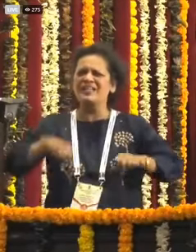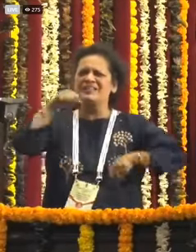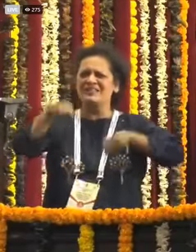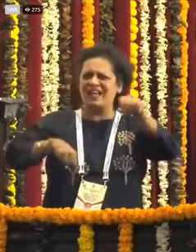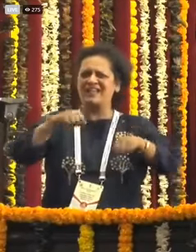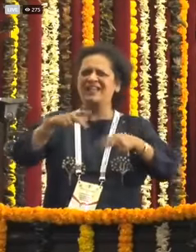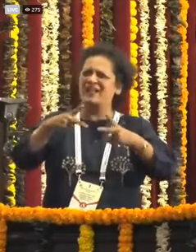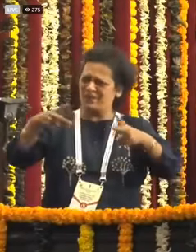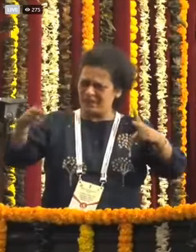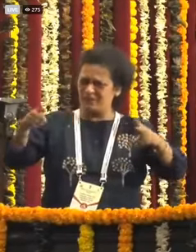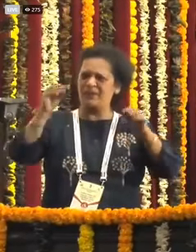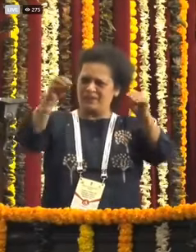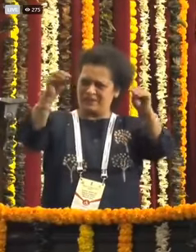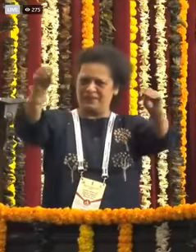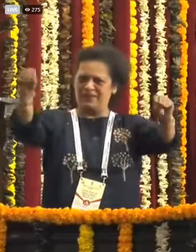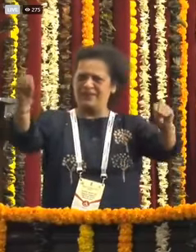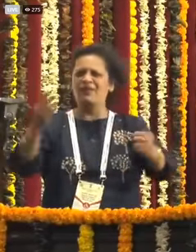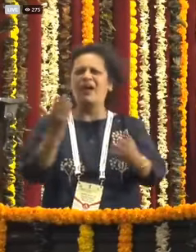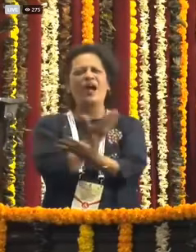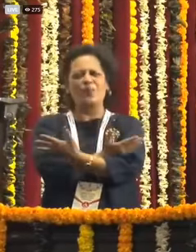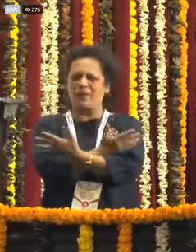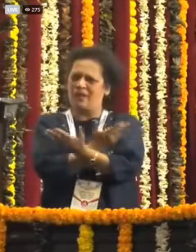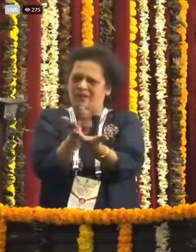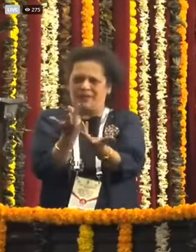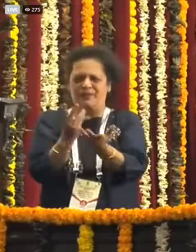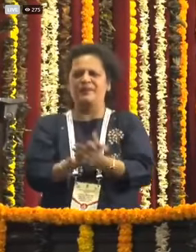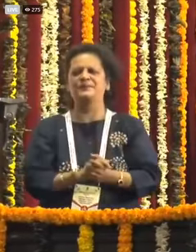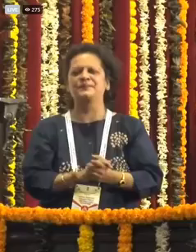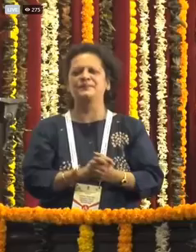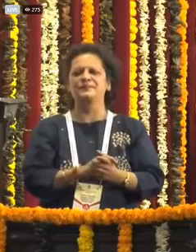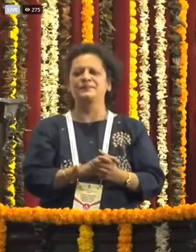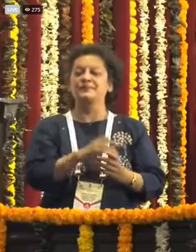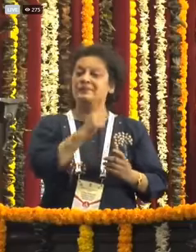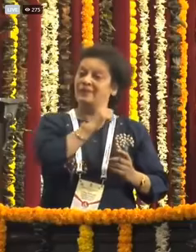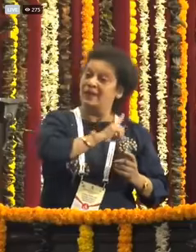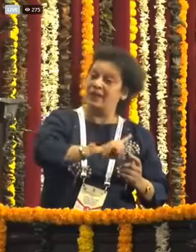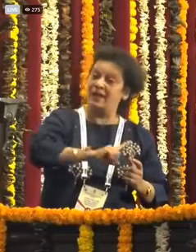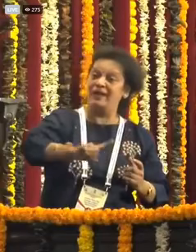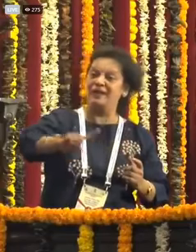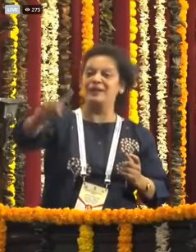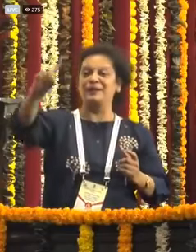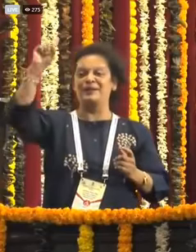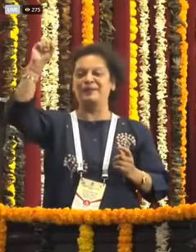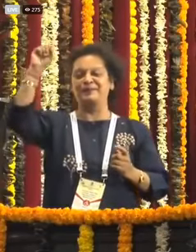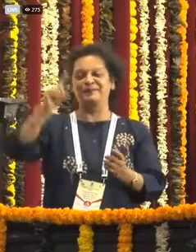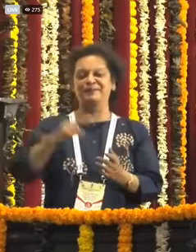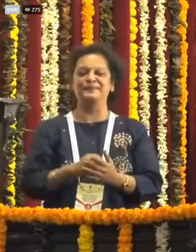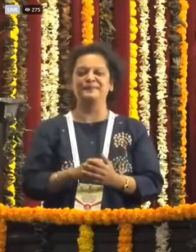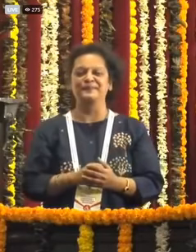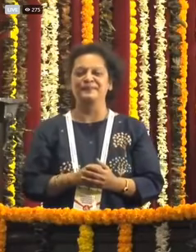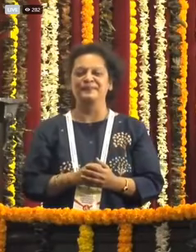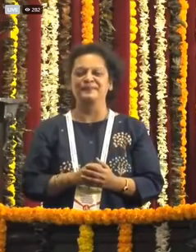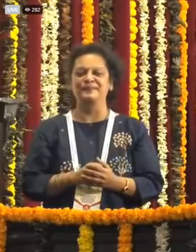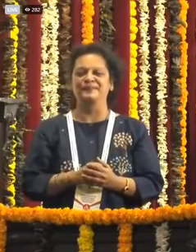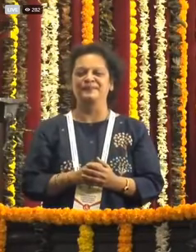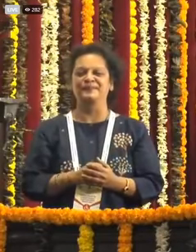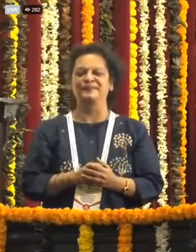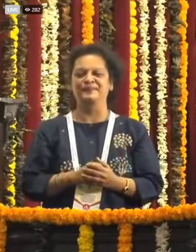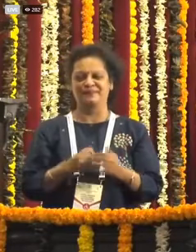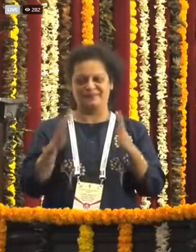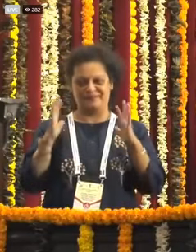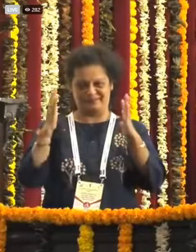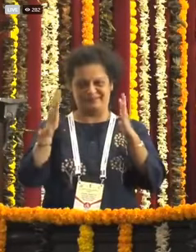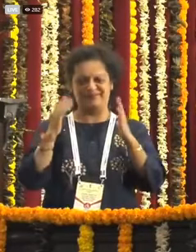असेल जे काय त्यांना आवश्यक बाबी आहेत त्या देण्याचा तो कार्यक्रम नित्य नियमाने करत असतो आणि म्हणून